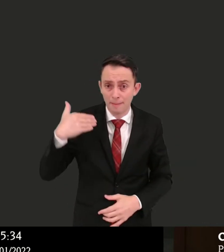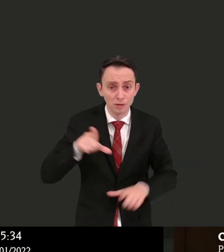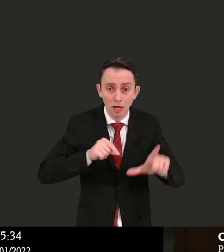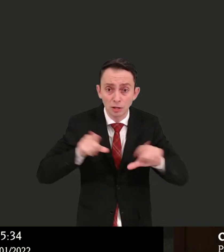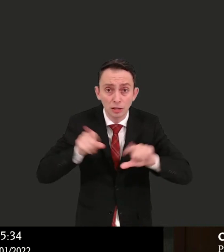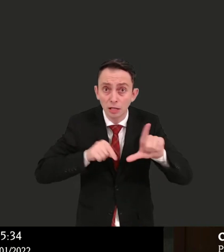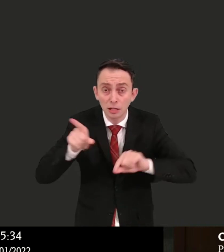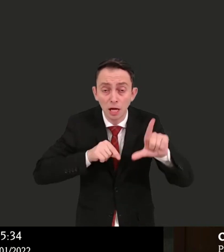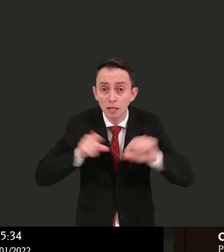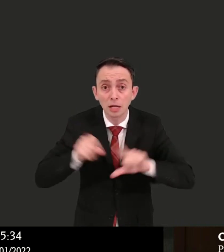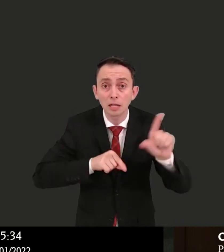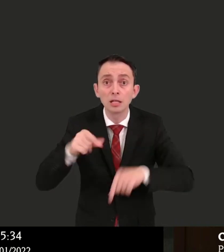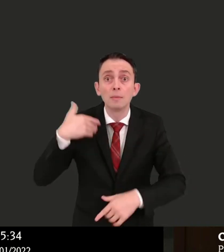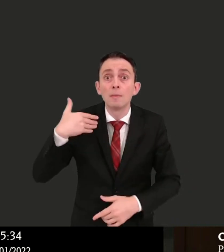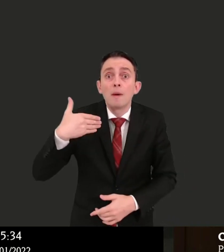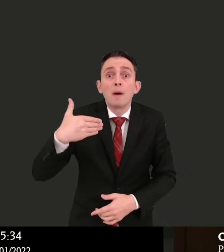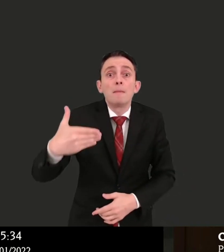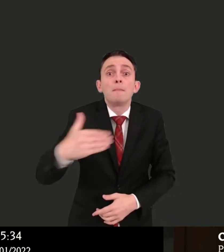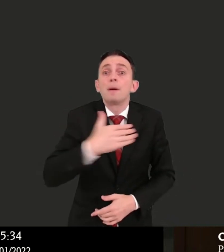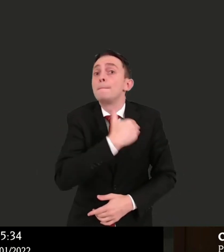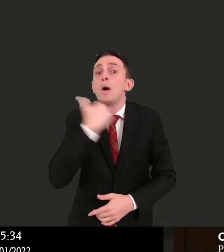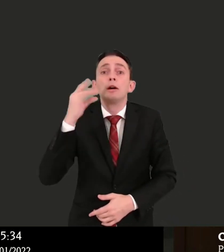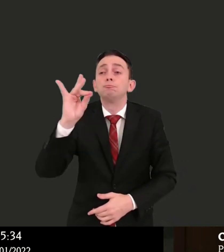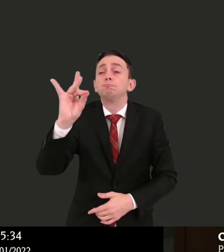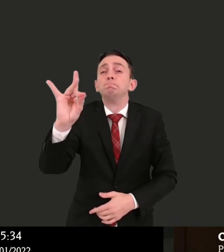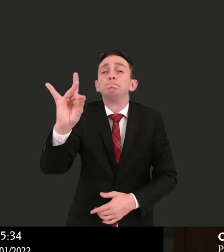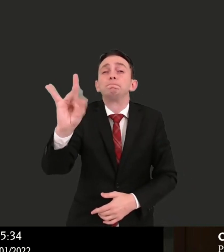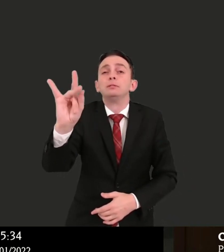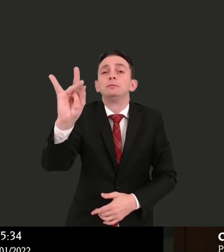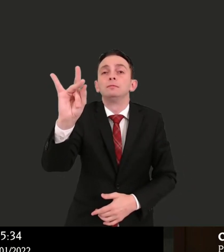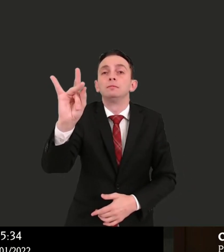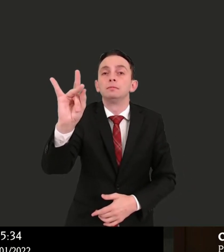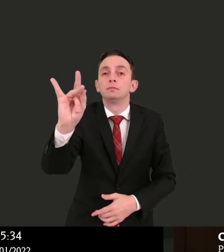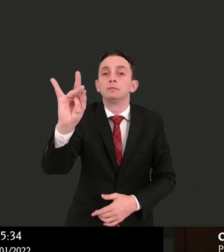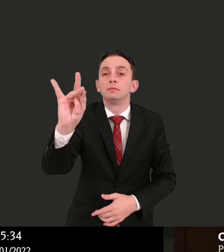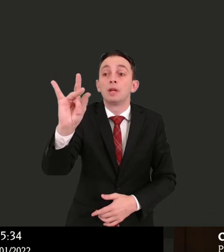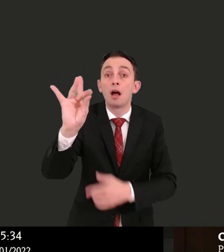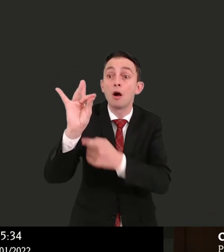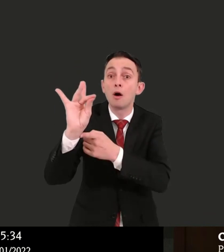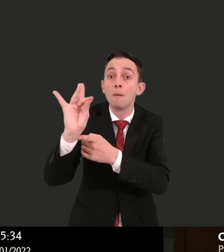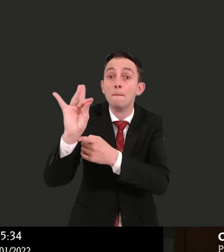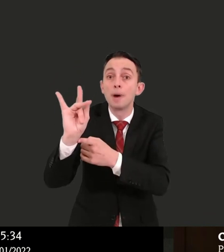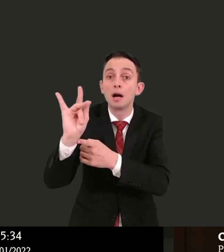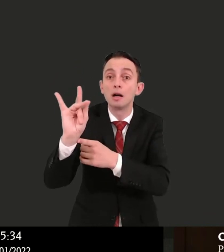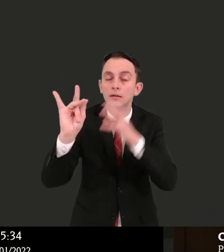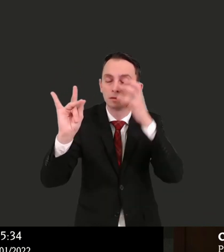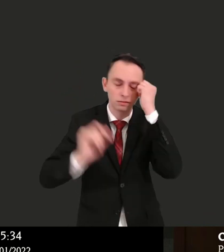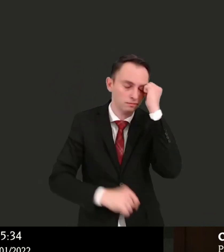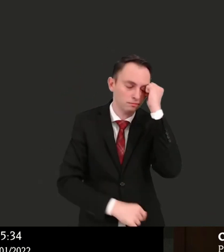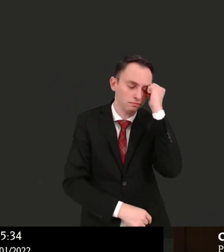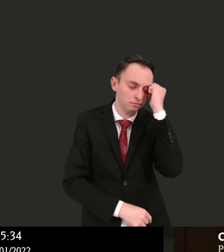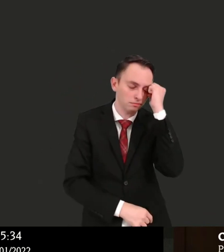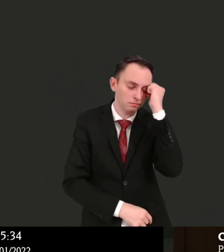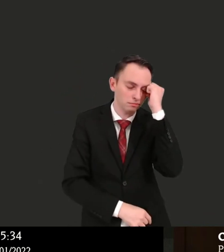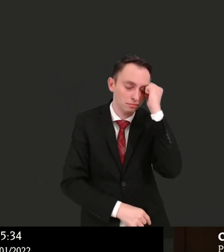tempo. A partir desse momento que o tempo acaba, não há mais negociação. A